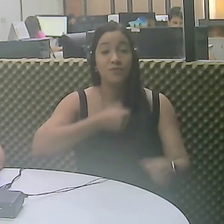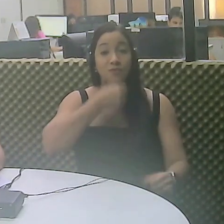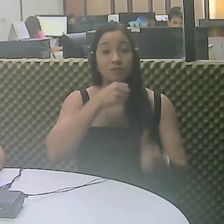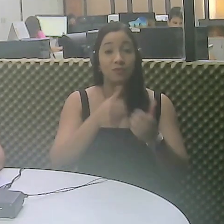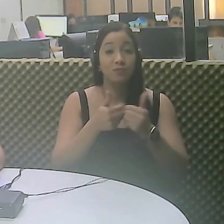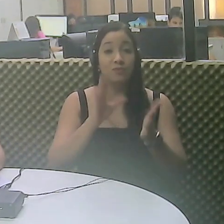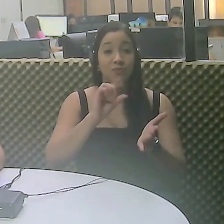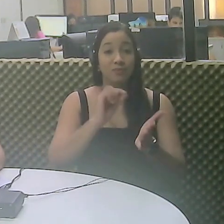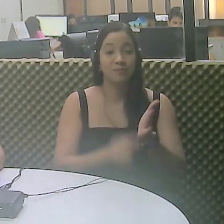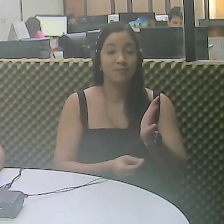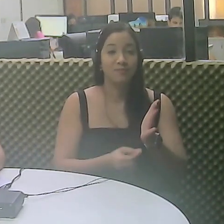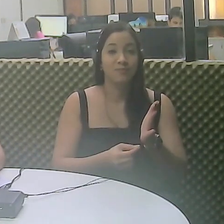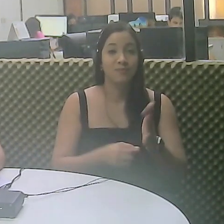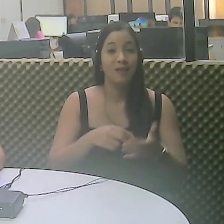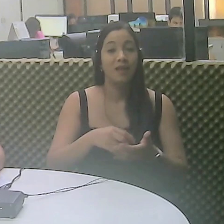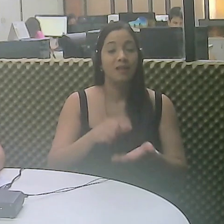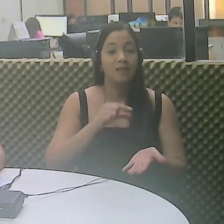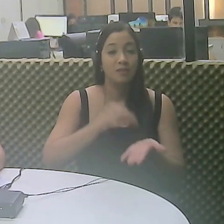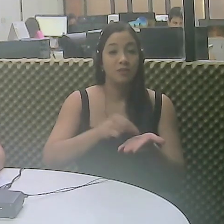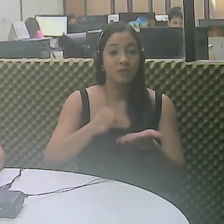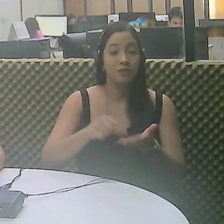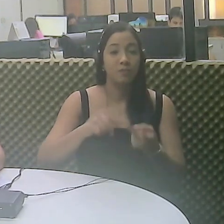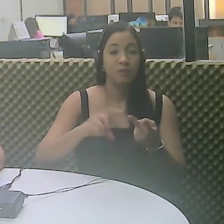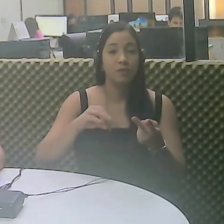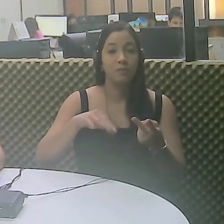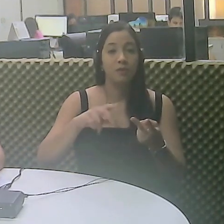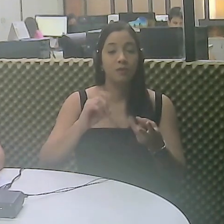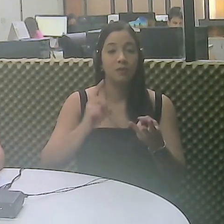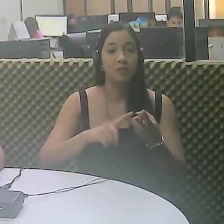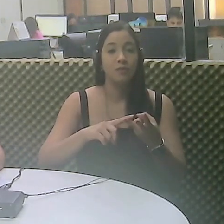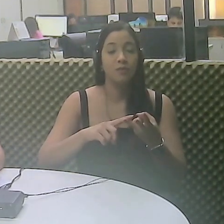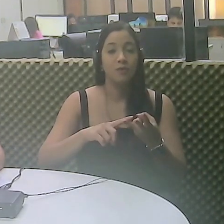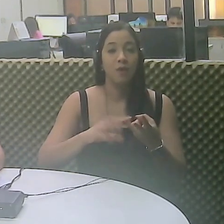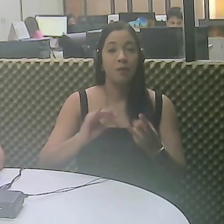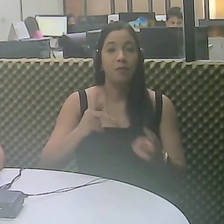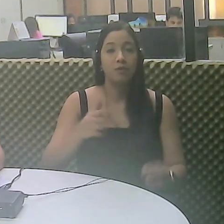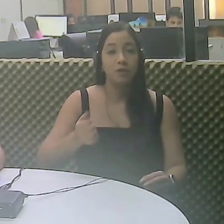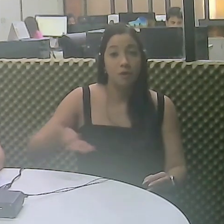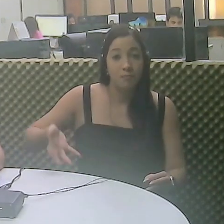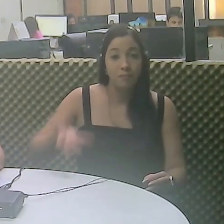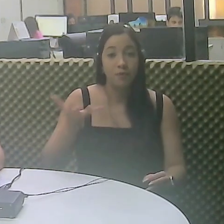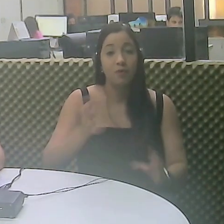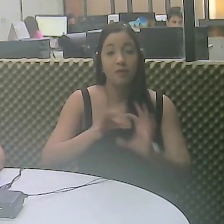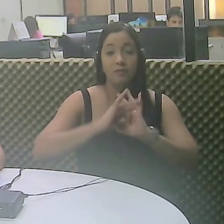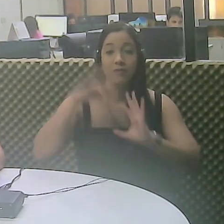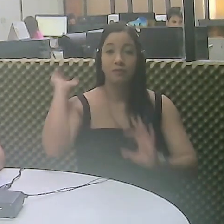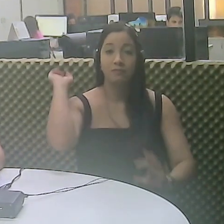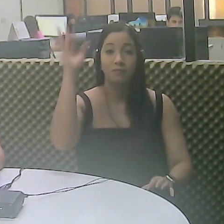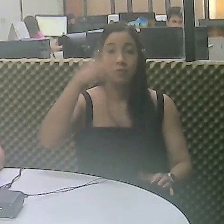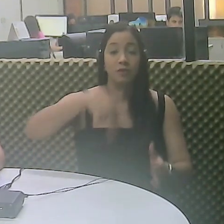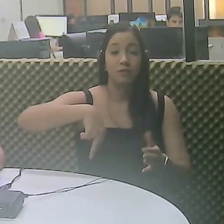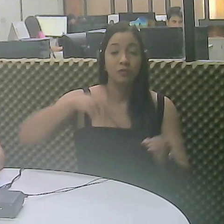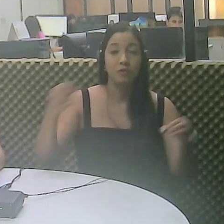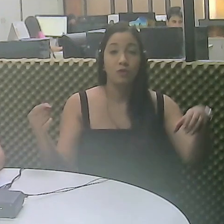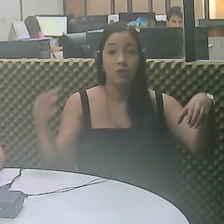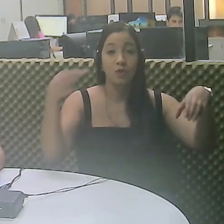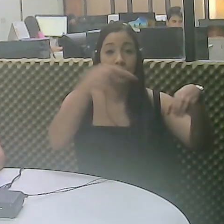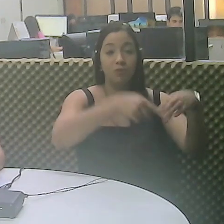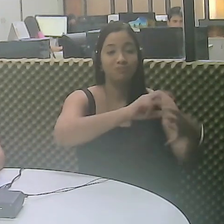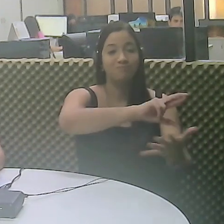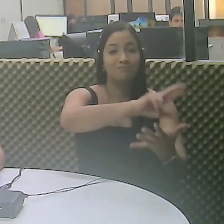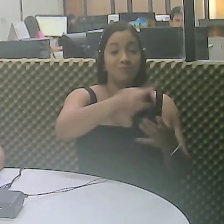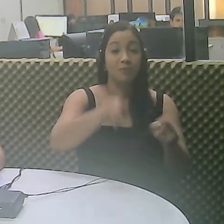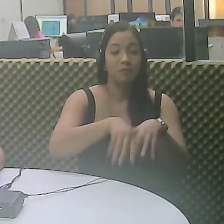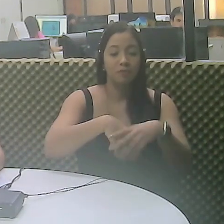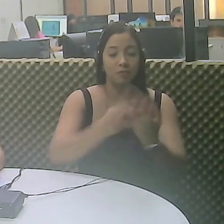inscrições abertas. Tem dama, dominó, tênis de mesa, bocha, boliche, arremesso livre, chute a gol e muito